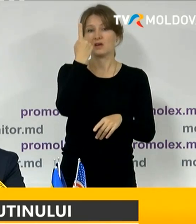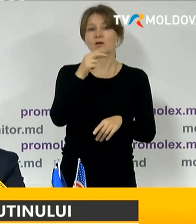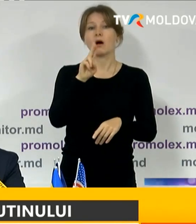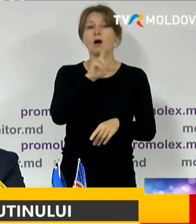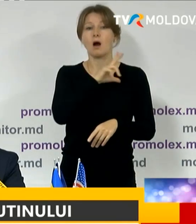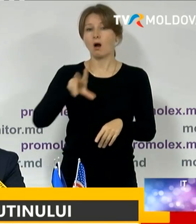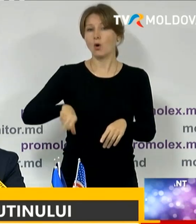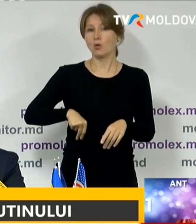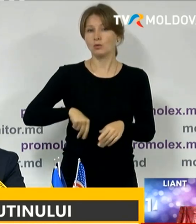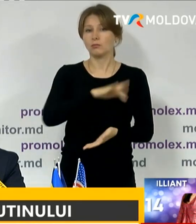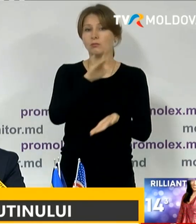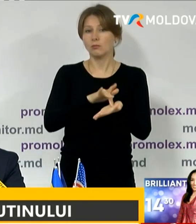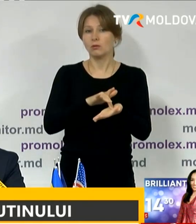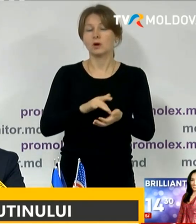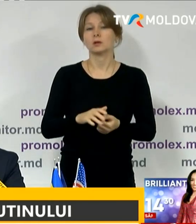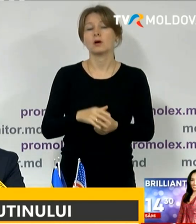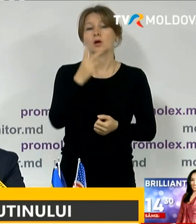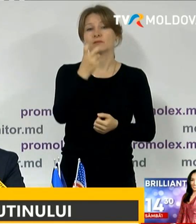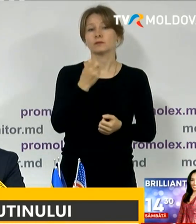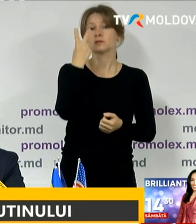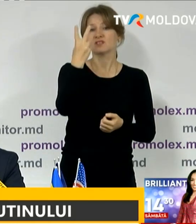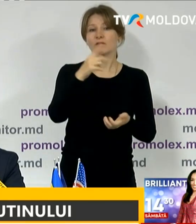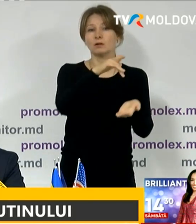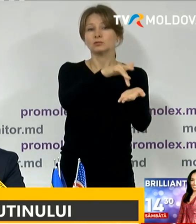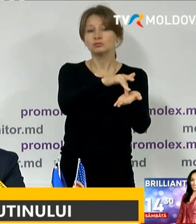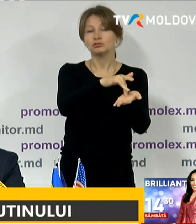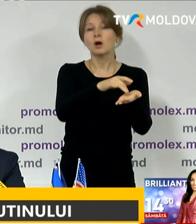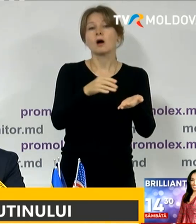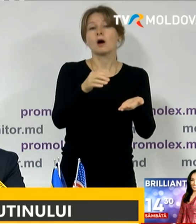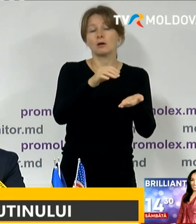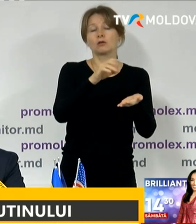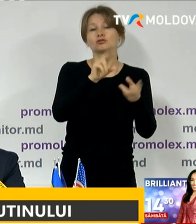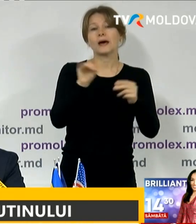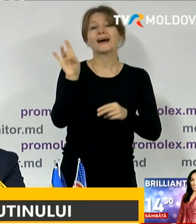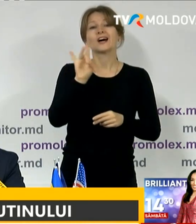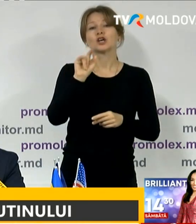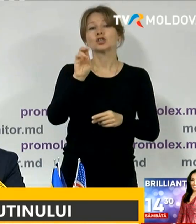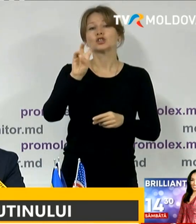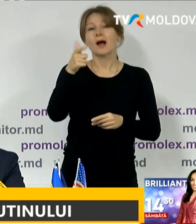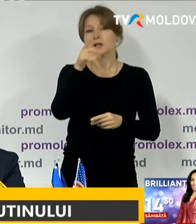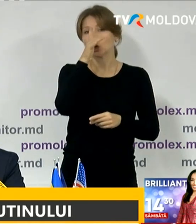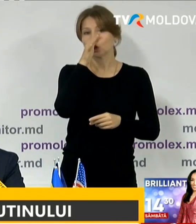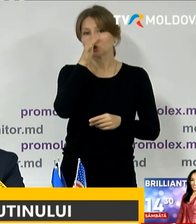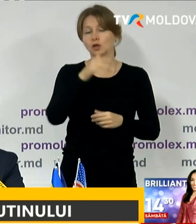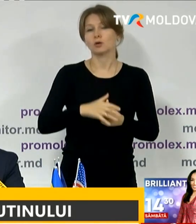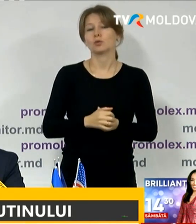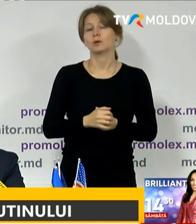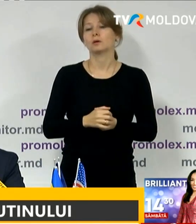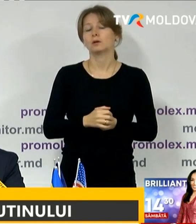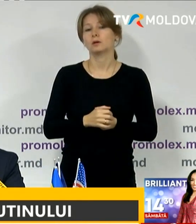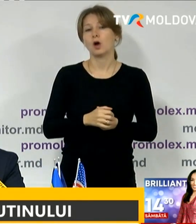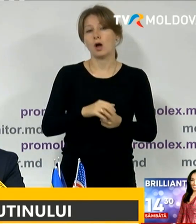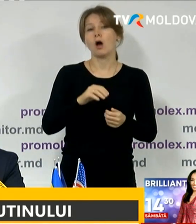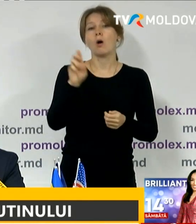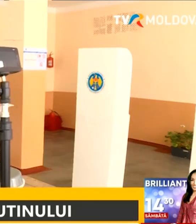Cahul, secția 202, sectorul Rușcan-Chișinău, secția 58,